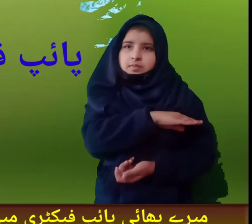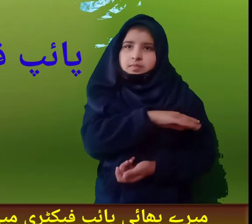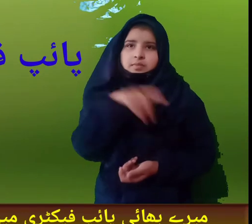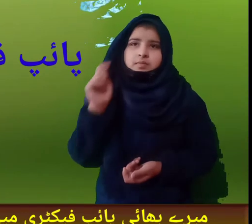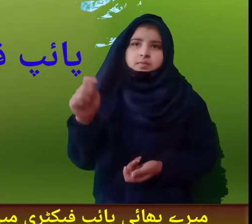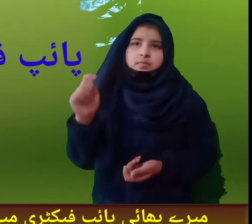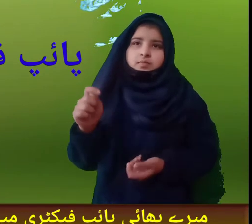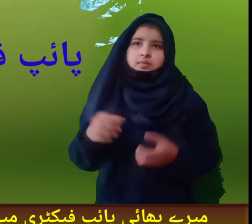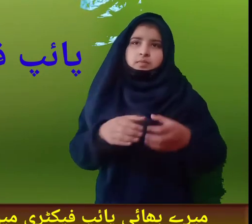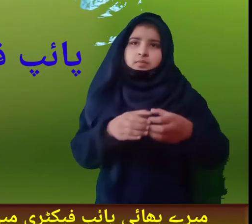पाइप फैक्ट्री